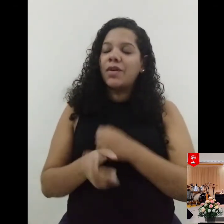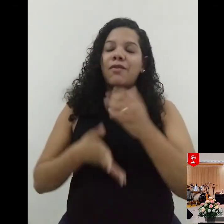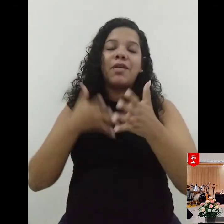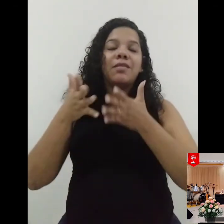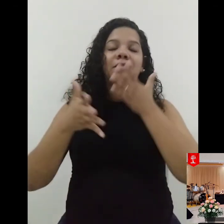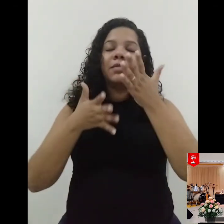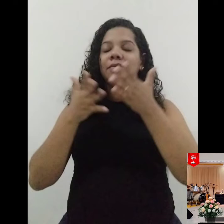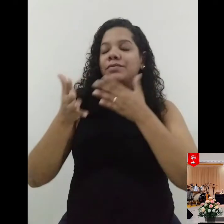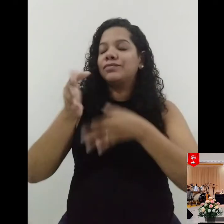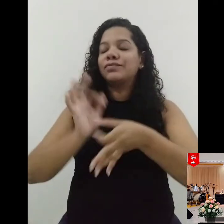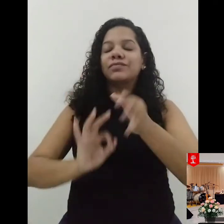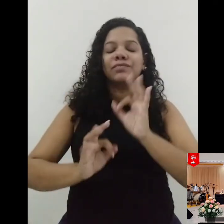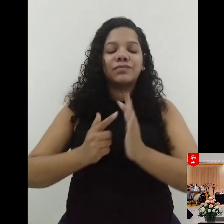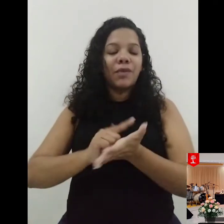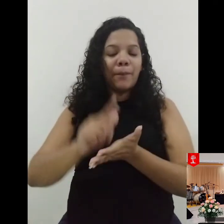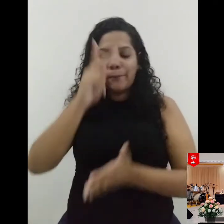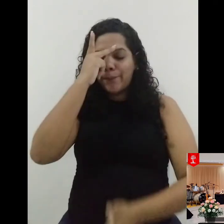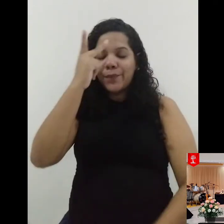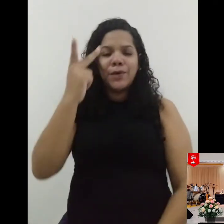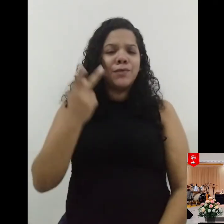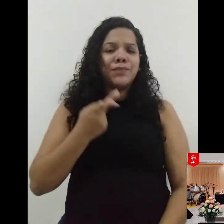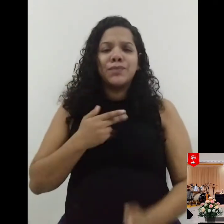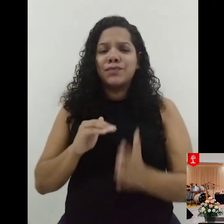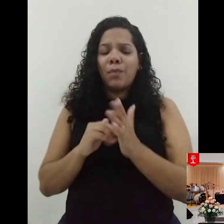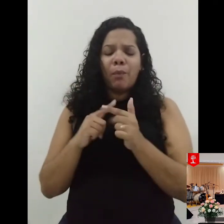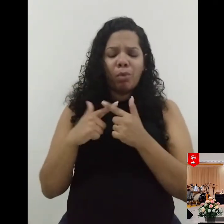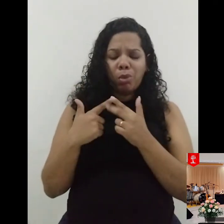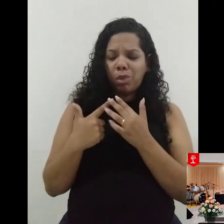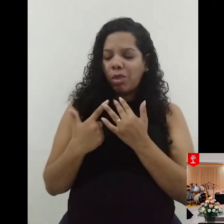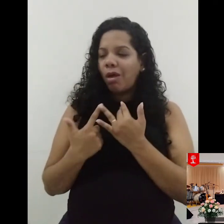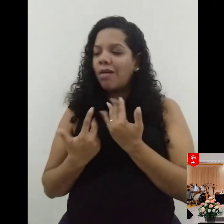Deus? Com humildade,